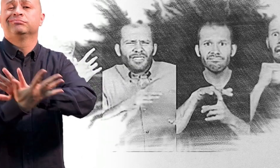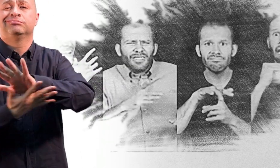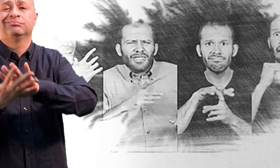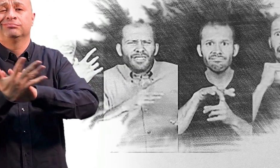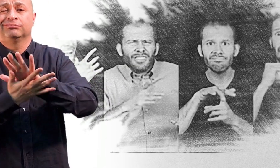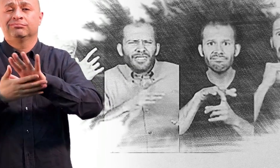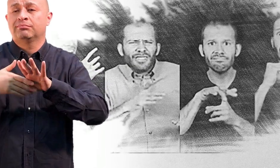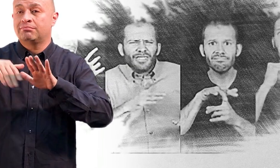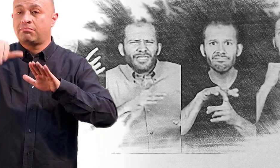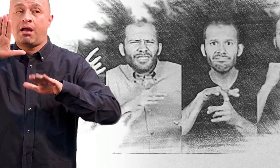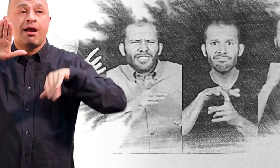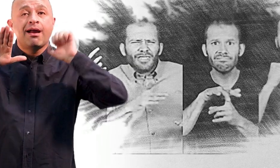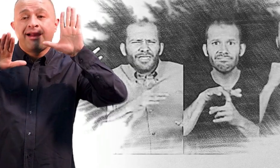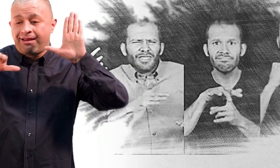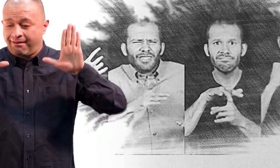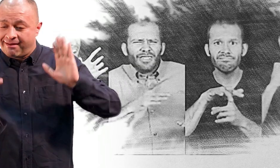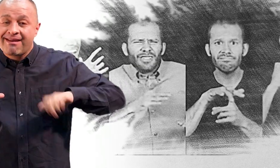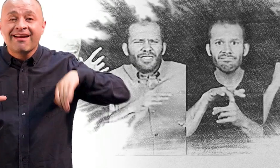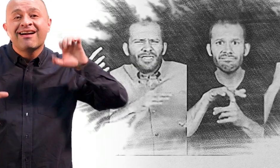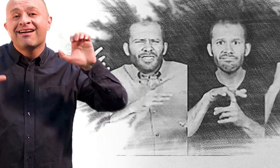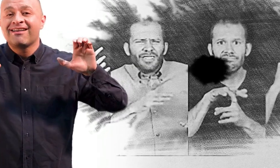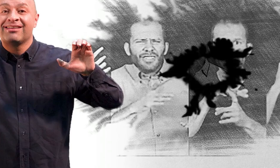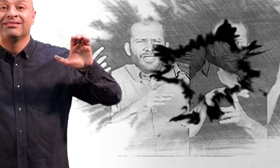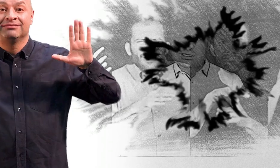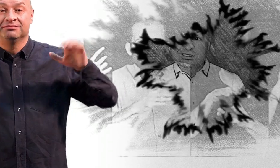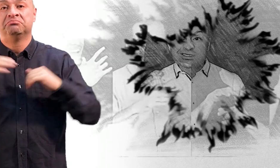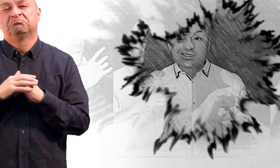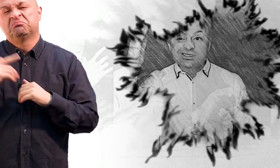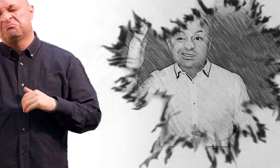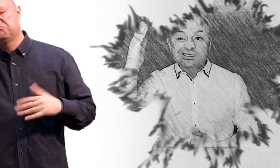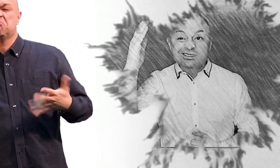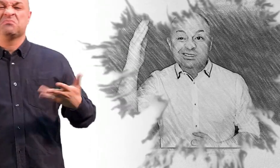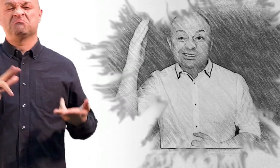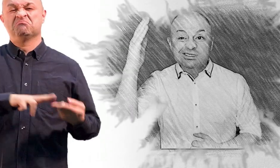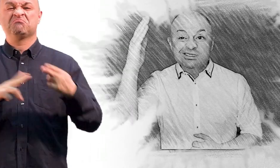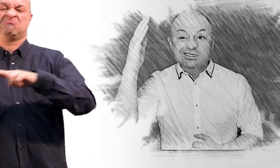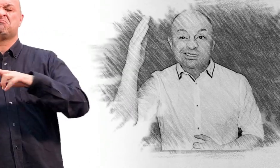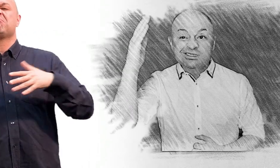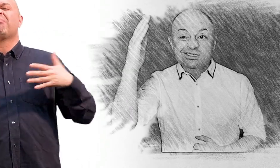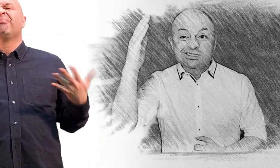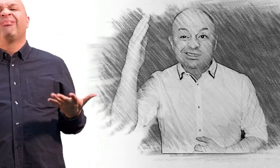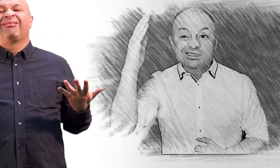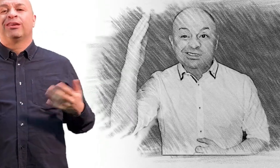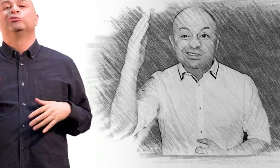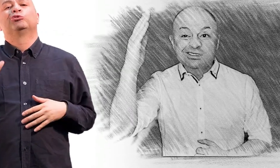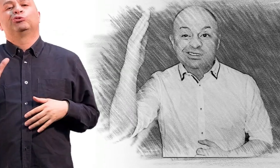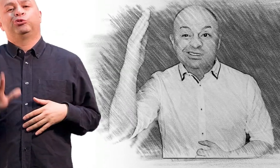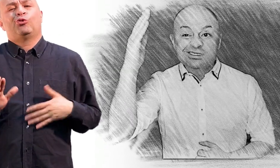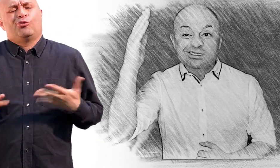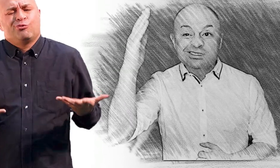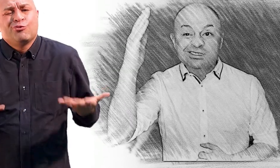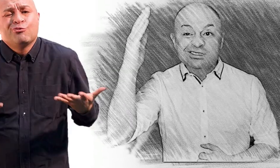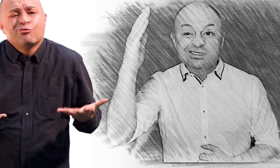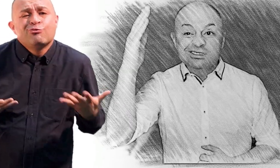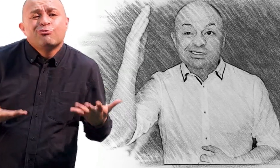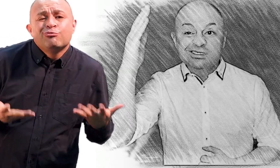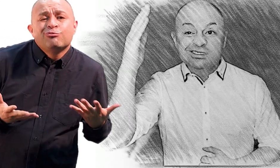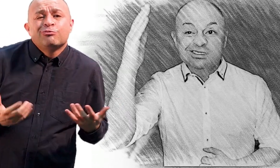las señas mímicas o esa mímica que él hablaba en relación a cómo